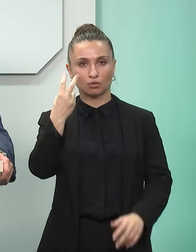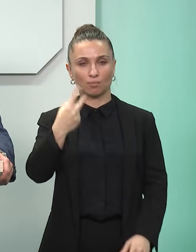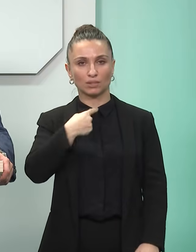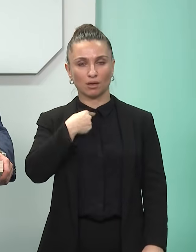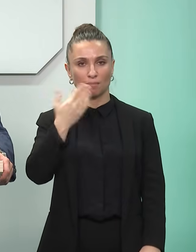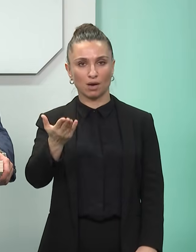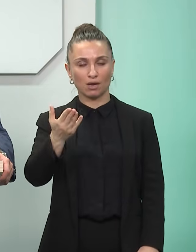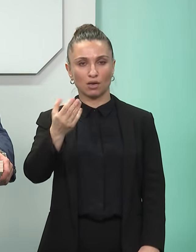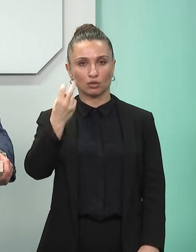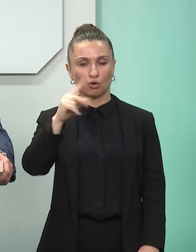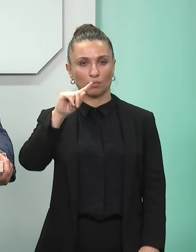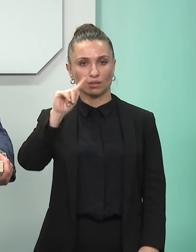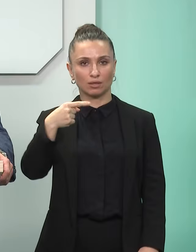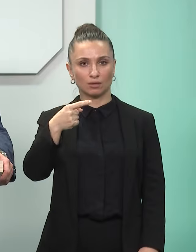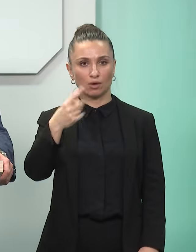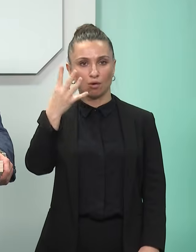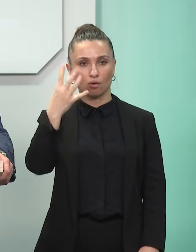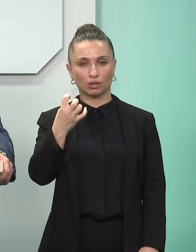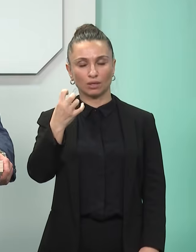36612 ხმა